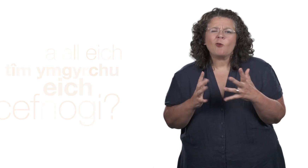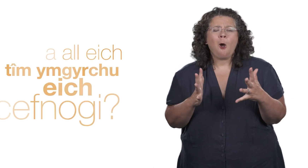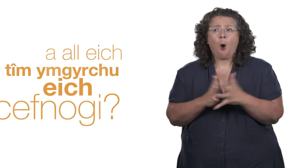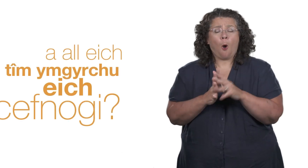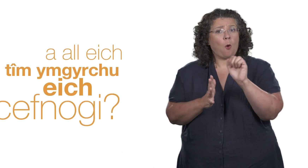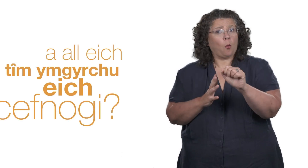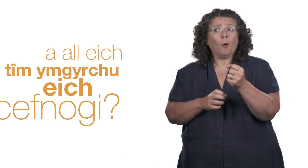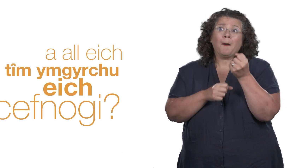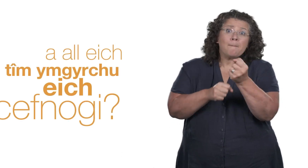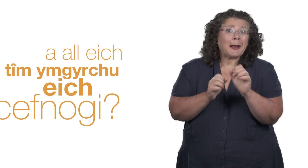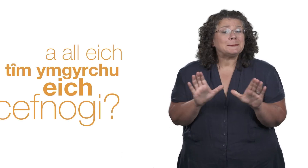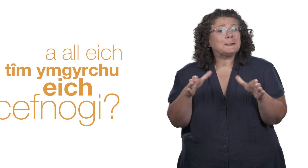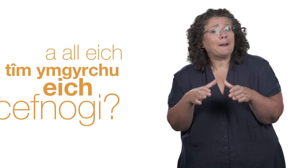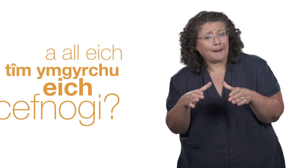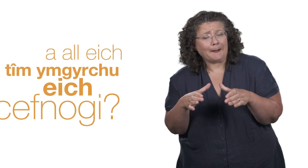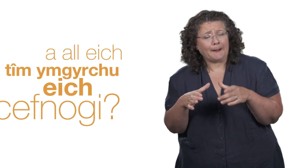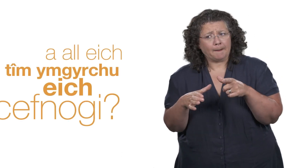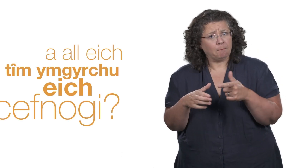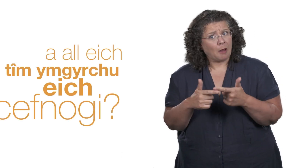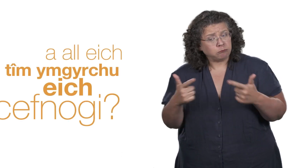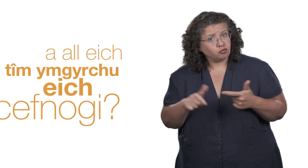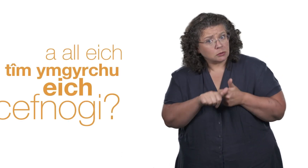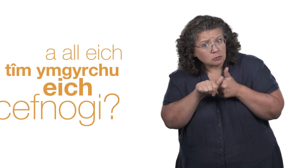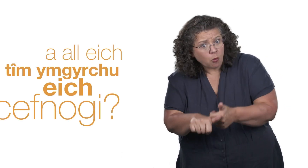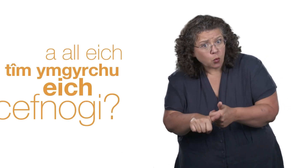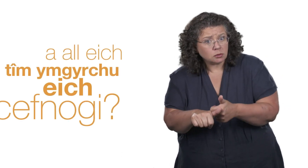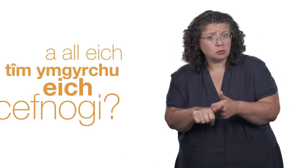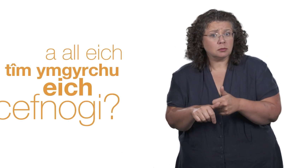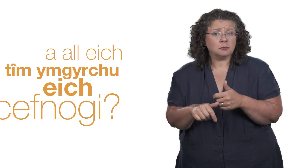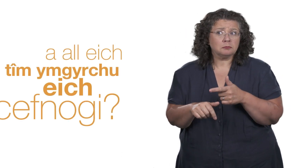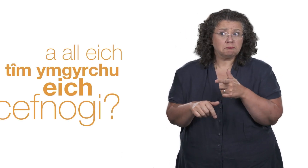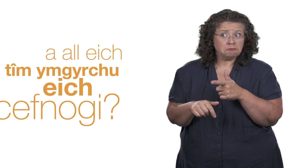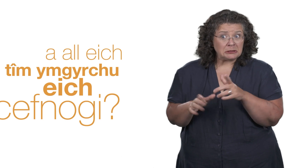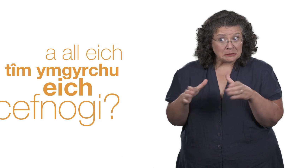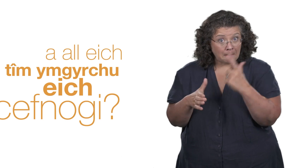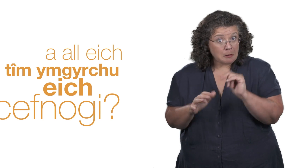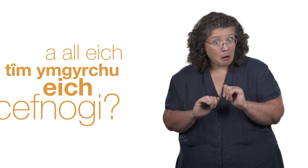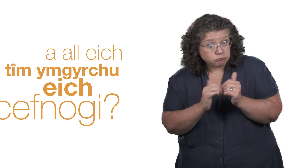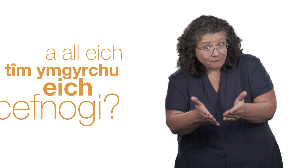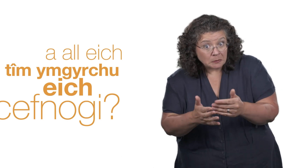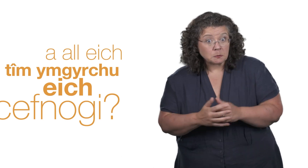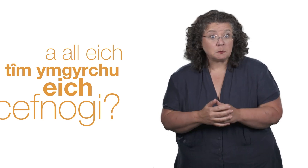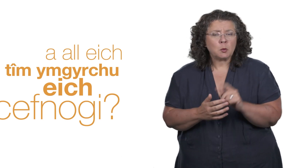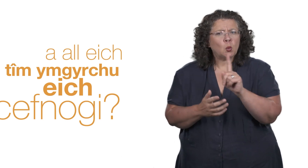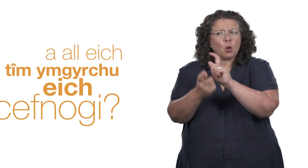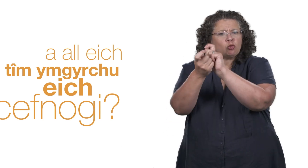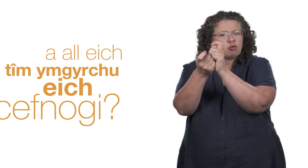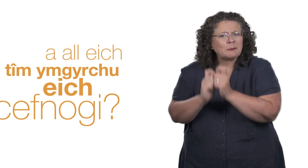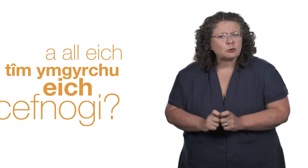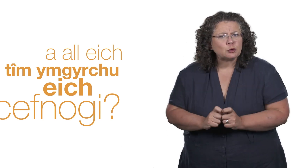Faint o gefnogaeth fydd eich tîm ymgyrchu yn gallu ei ddarparu, a pha addasiadau rhesymol